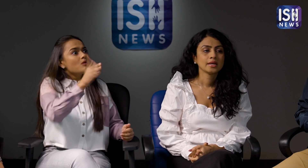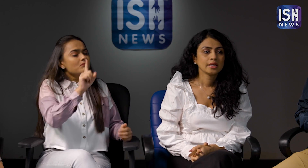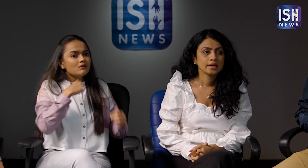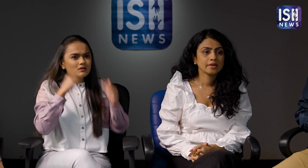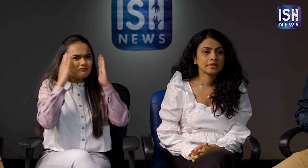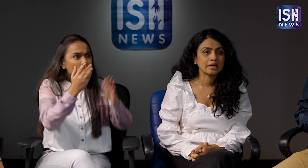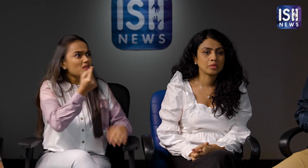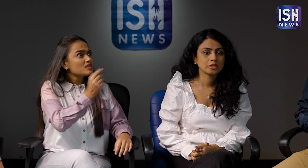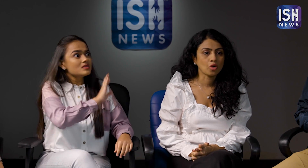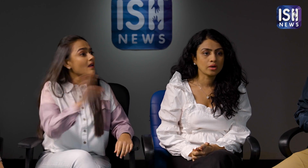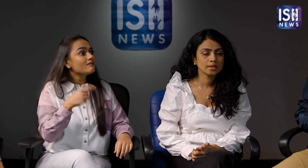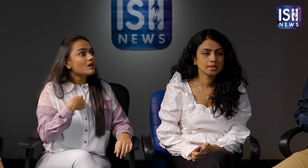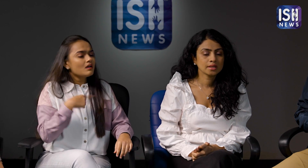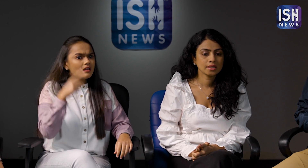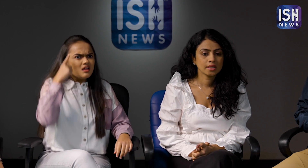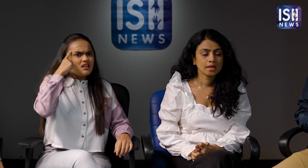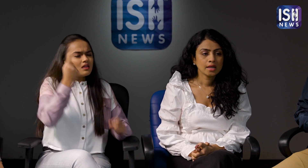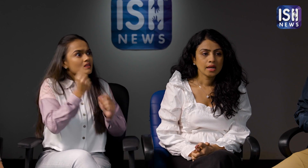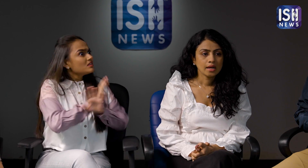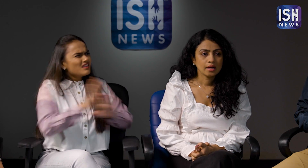रियली गिव इट दैट मच थॉट.